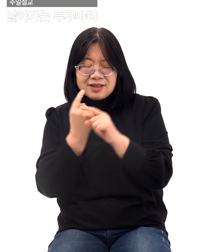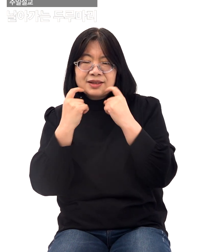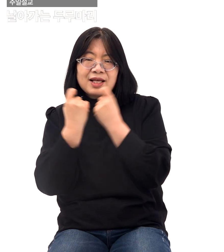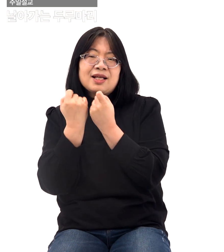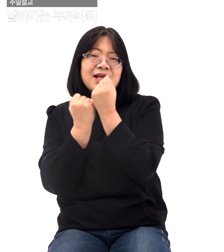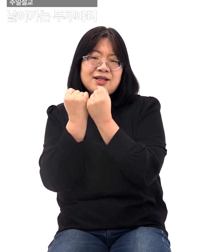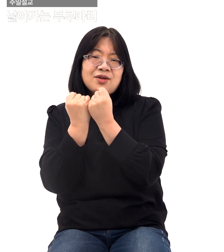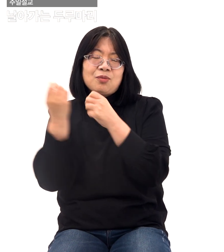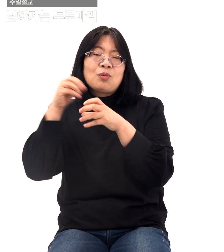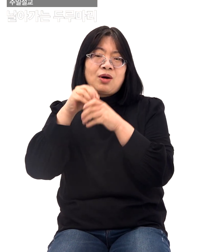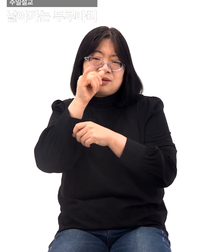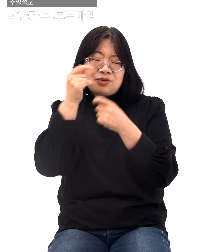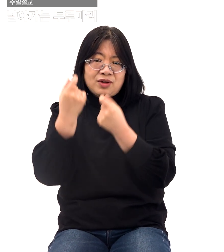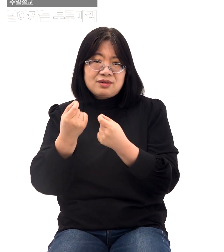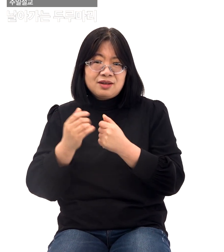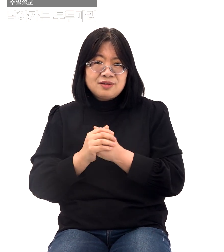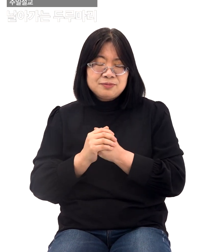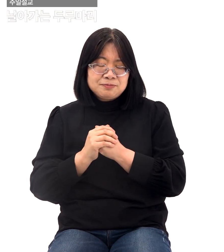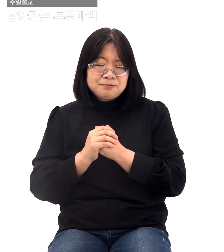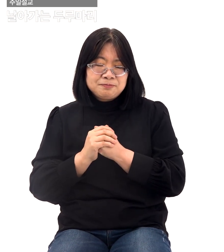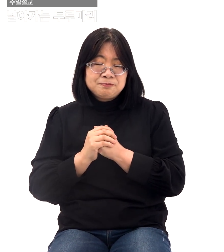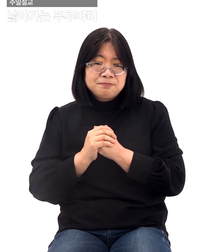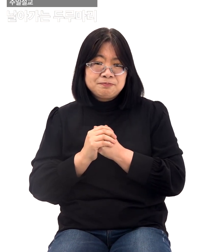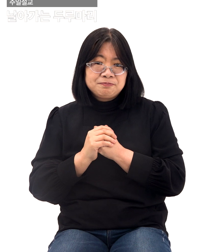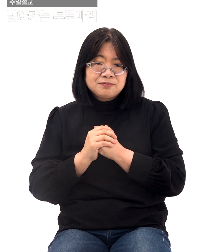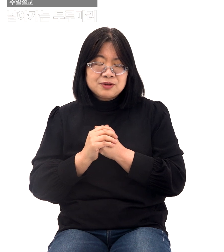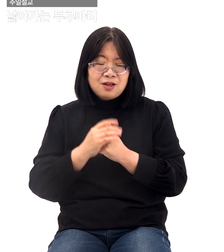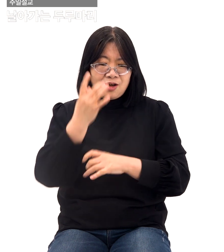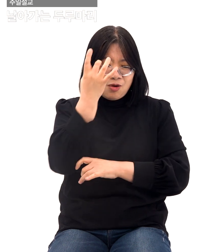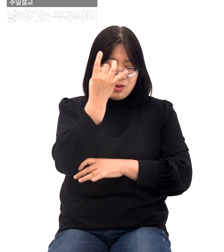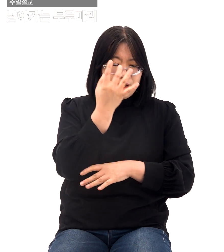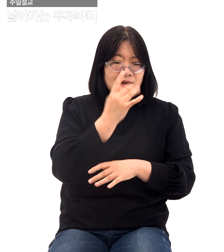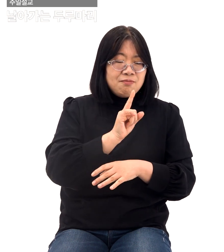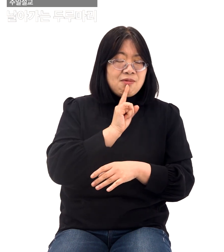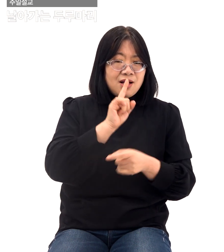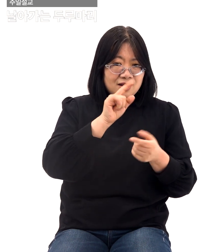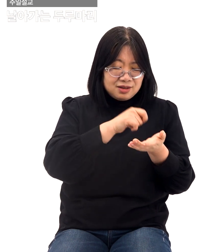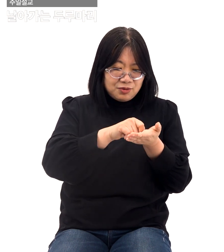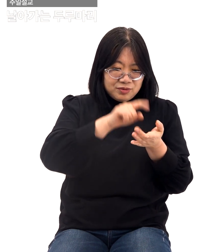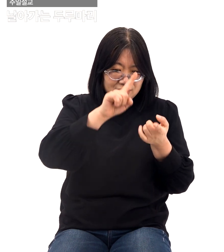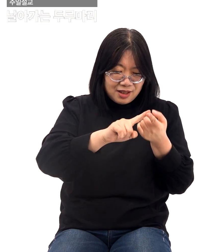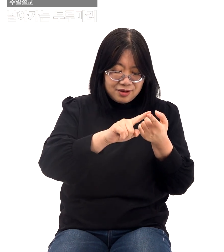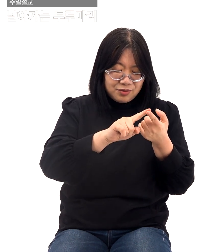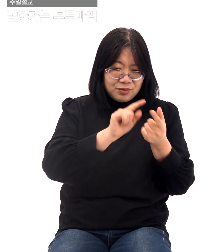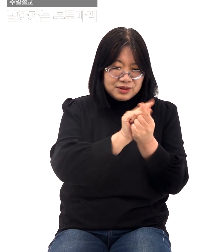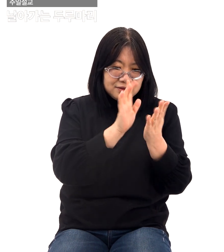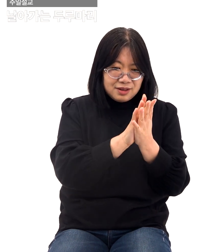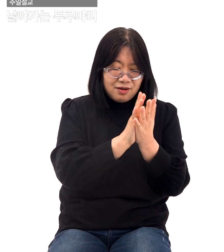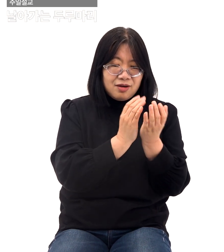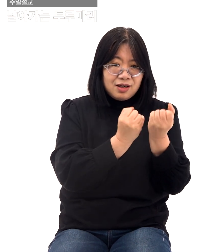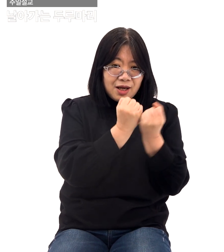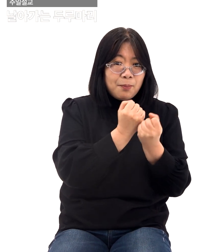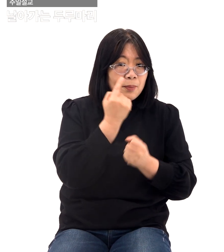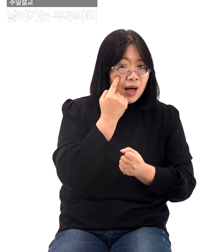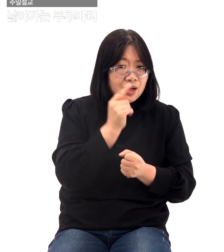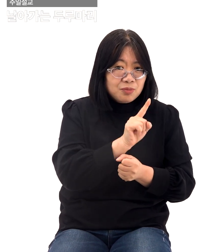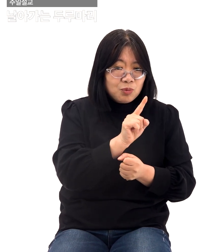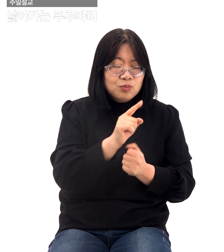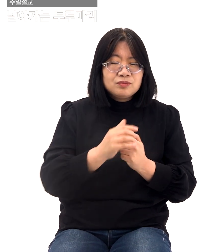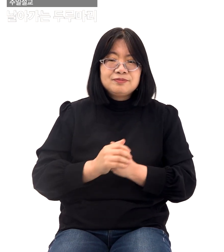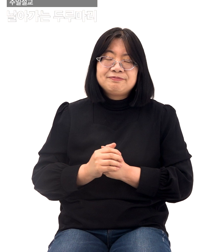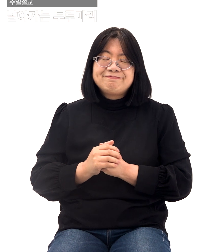어느 정도의 의역인가를 원문 그대로 직역을 하면 이렇게 의역을 해버리고